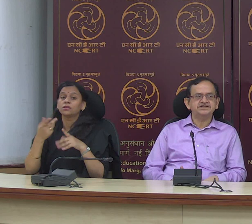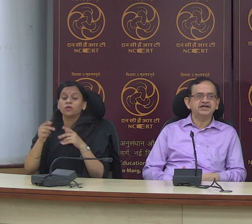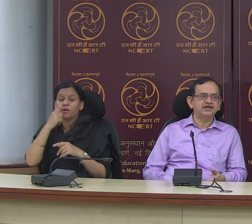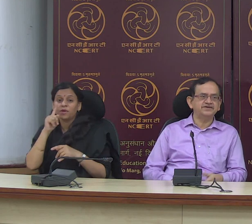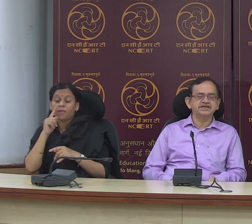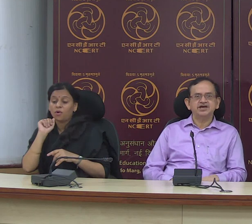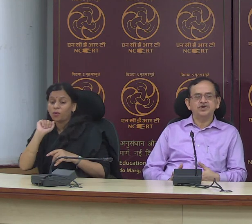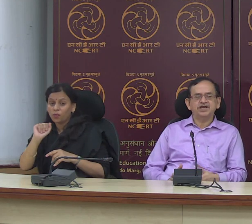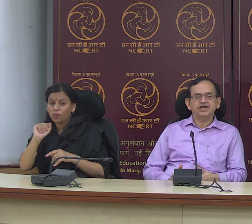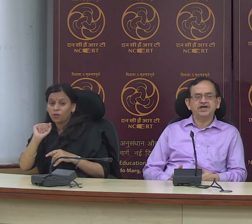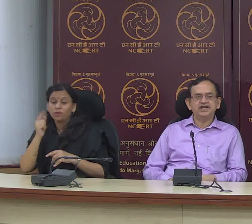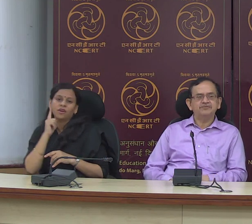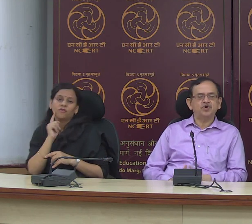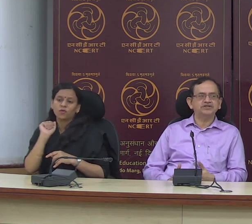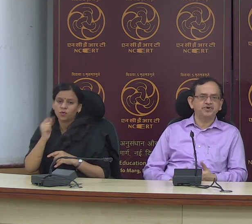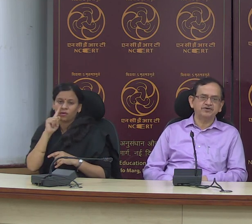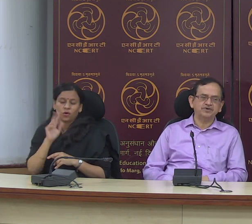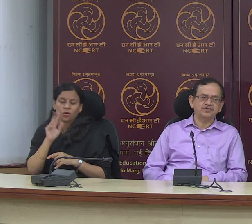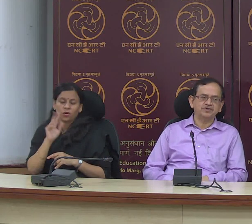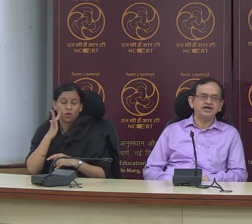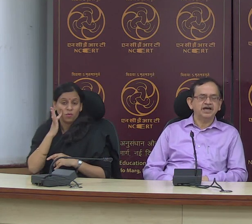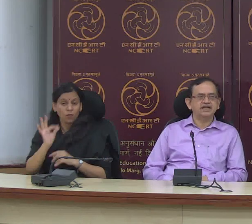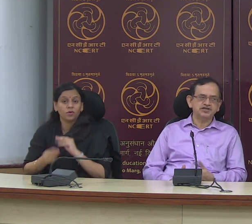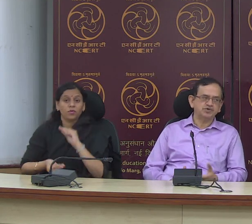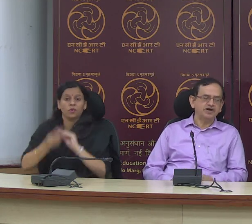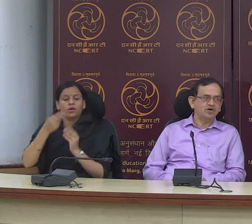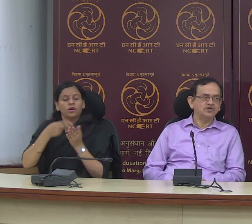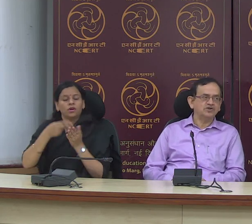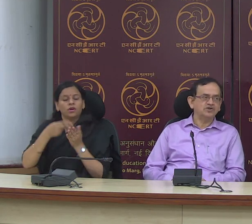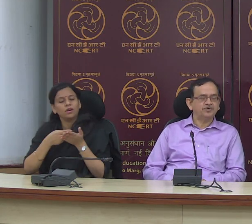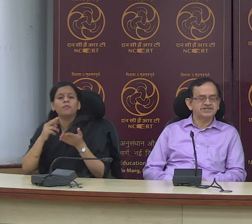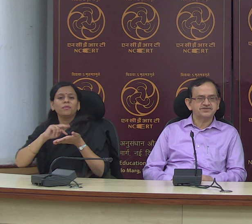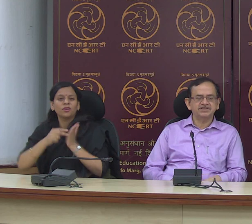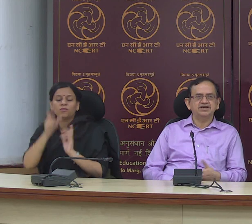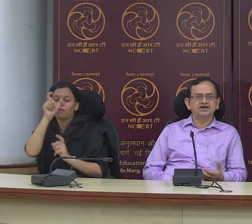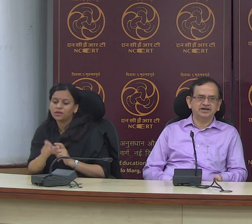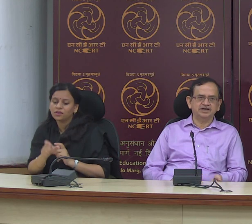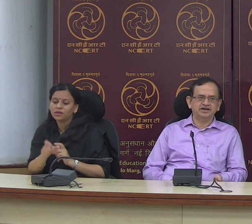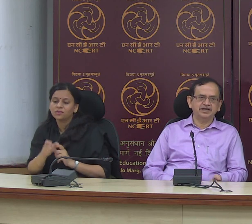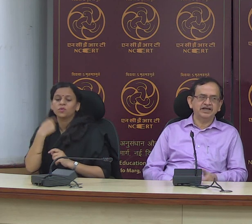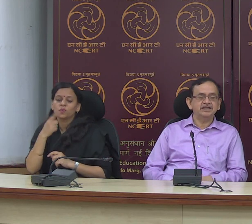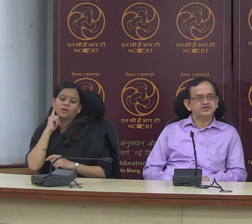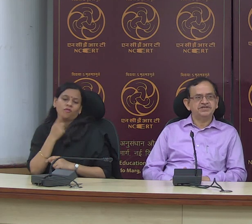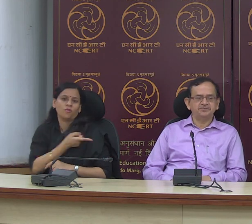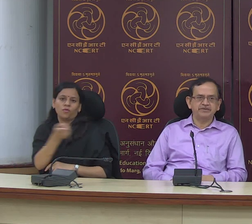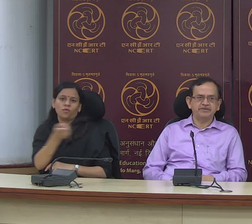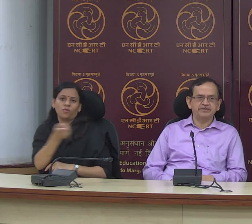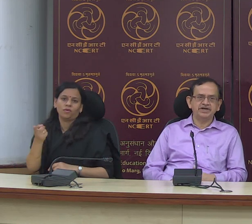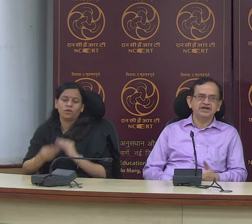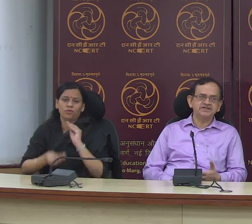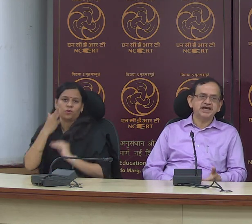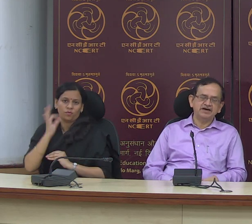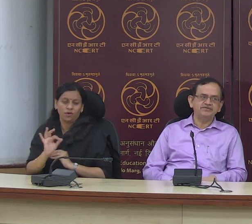पेरेंट्स हैं, केयर गिवर्स हैं, उनके लिए ये बहुत इंपॉर्टेंट होगा, एंड नेचुरली ऑल्सो फॉर पर्सन्स विद हियरिंग एंड स्पीच